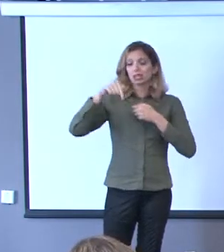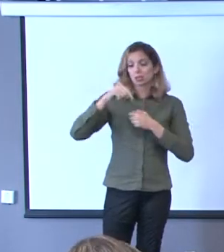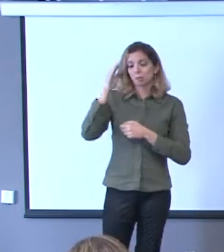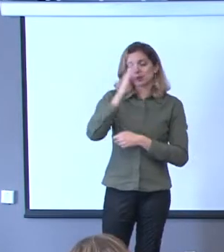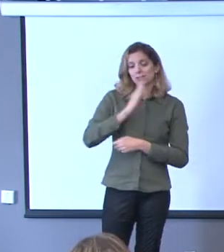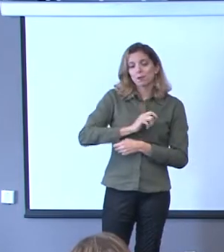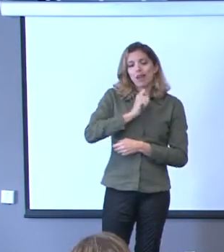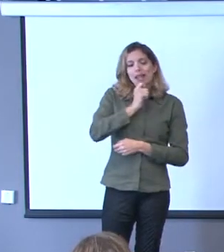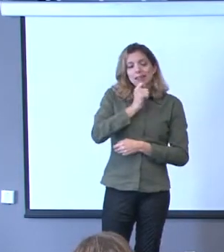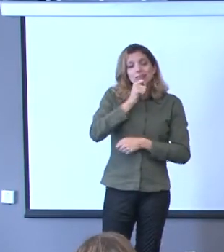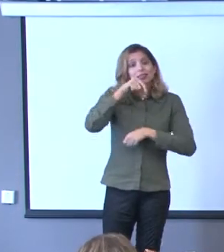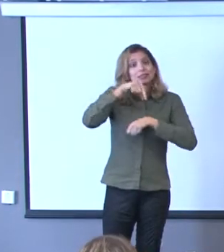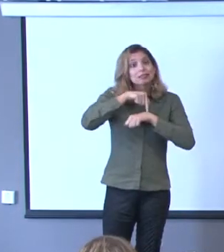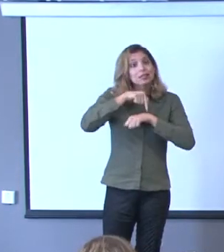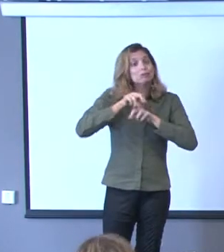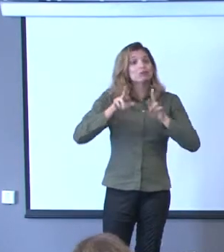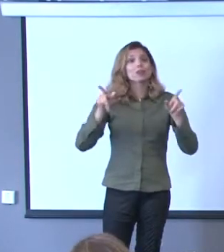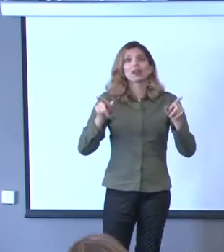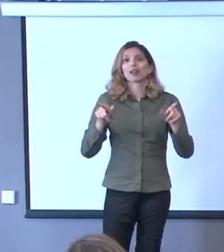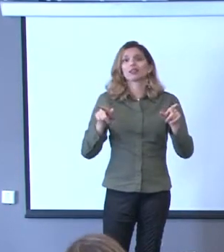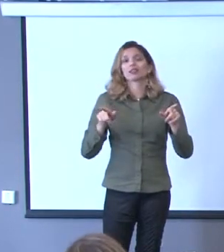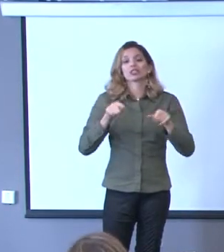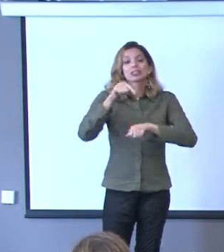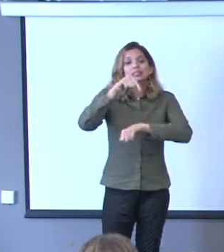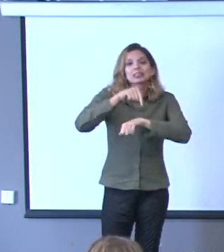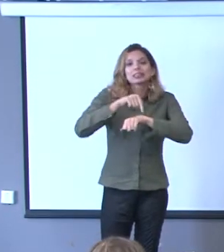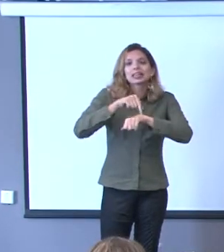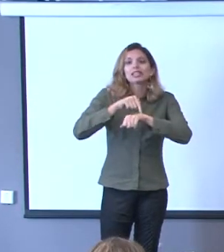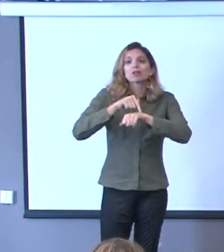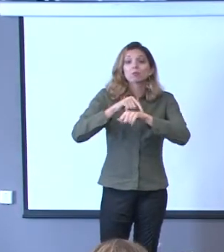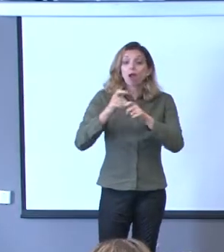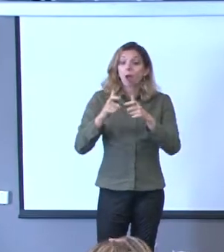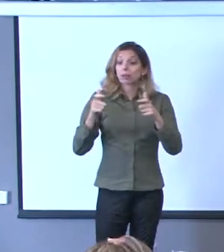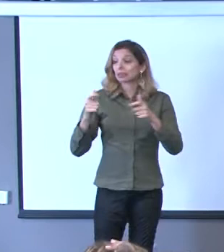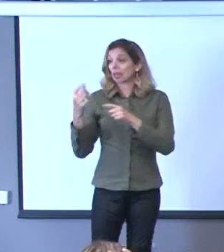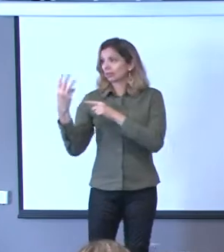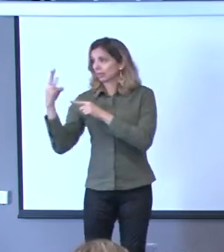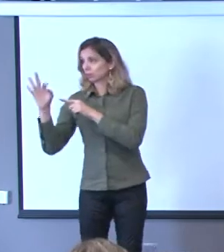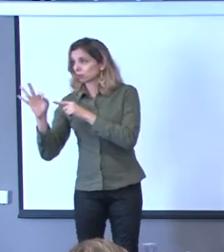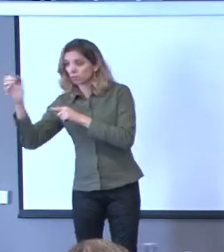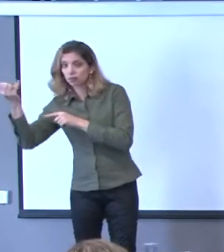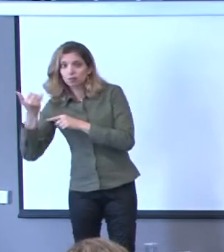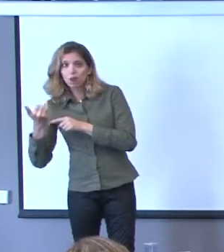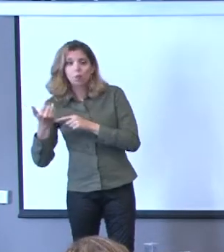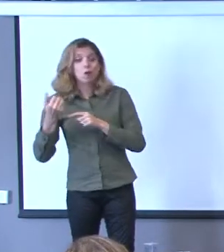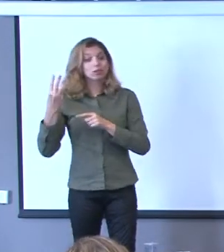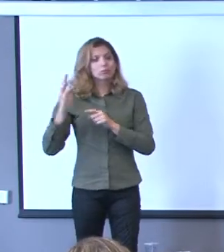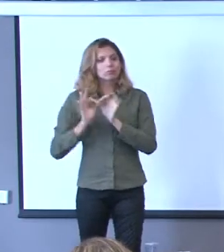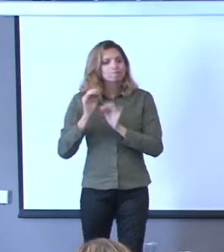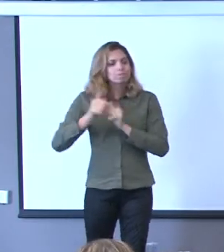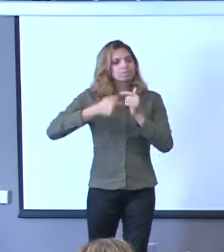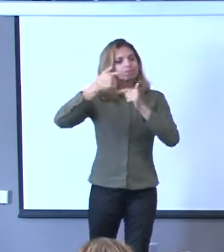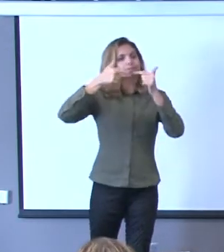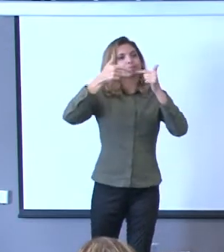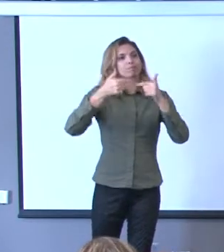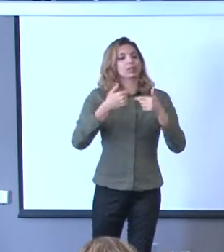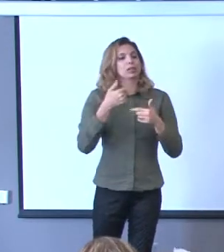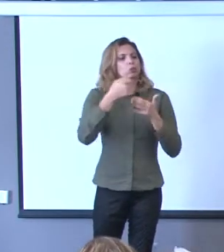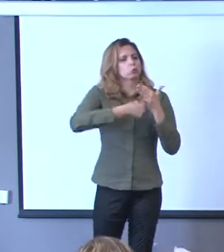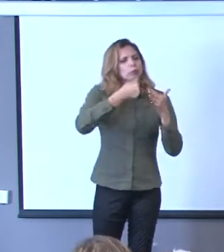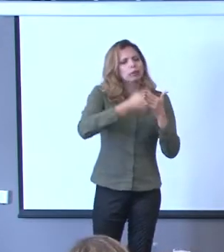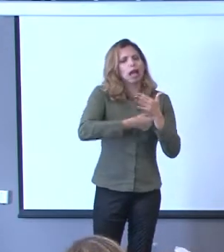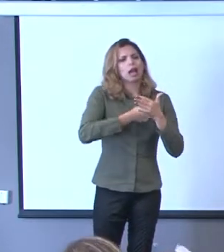gente ainda está nesse momento, talvez, de aumentar esses 3% e lutar com uma série de